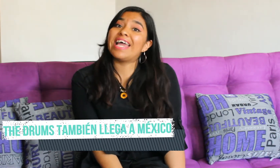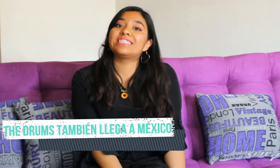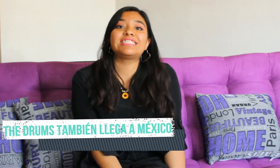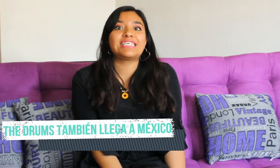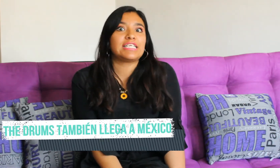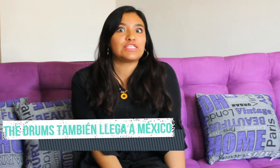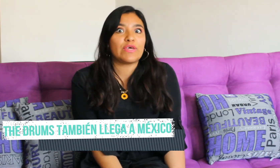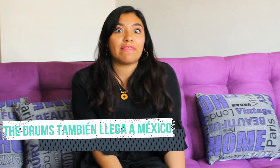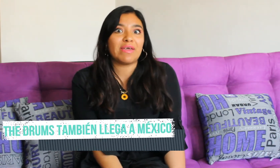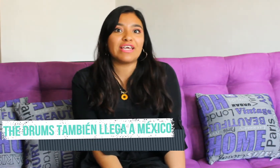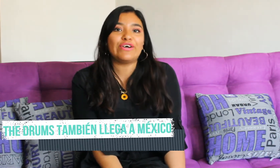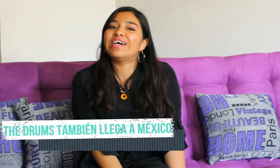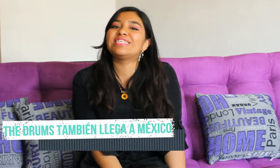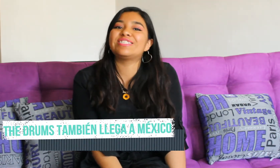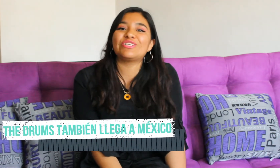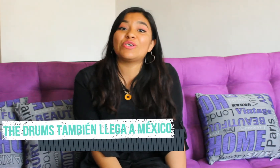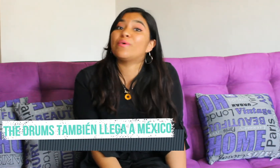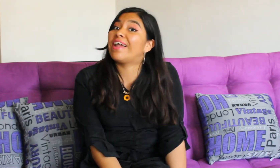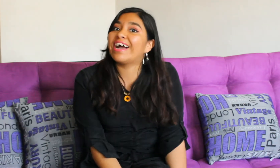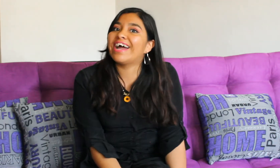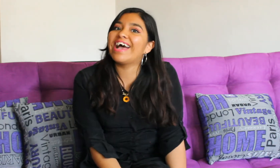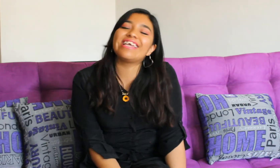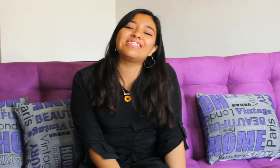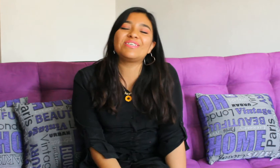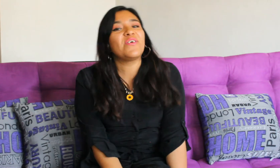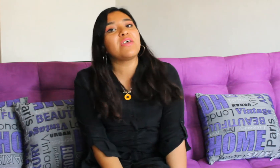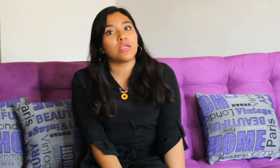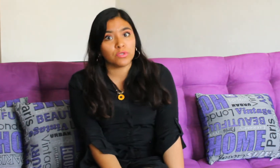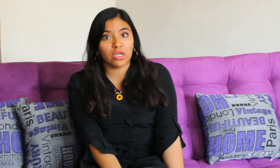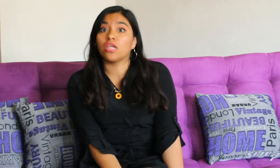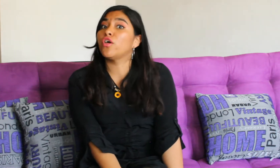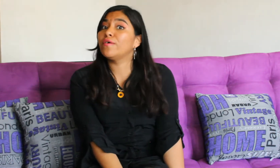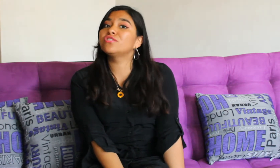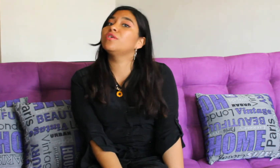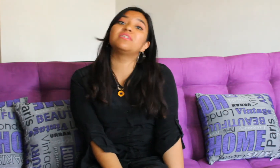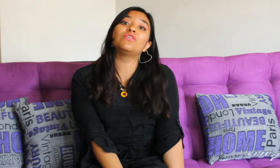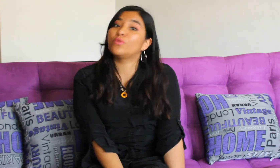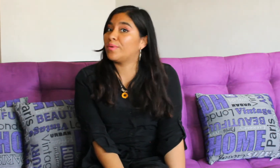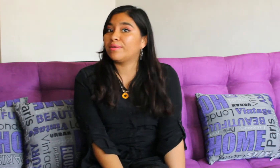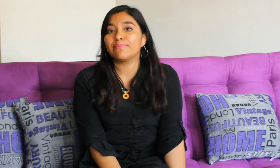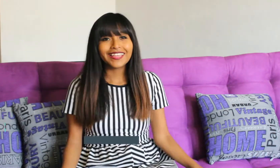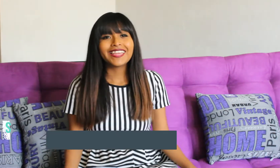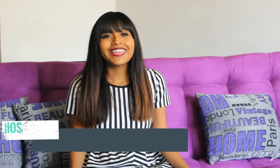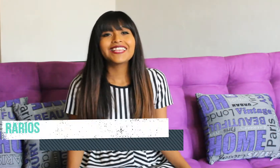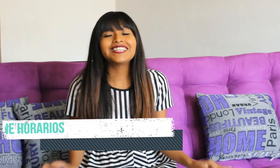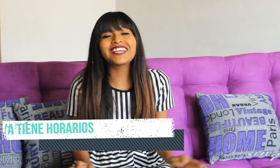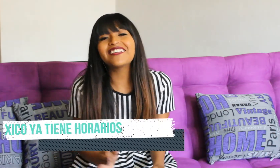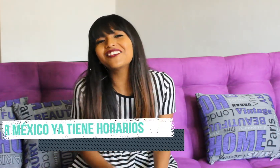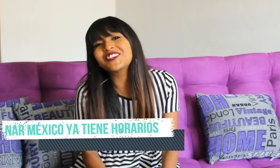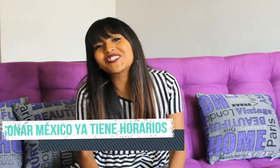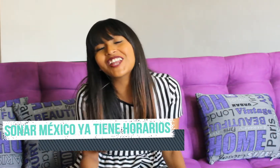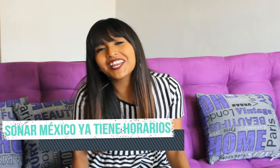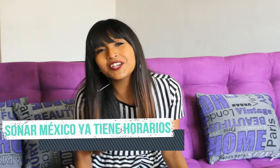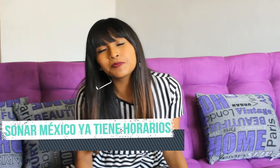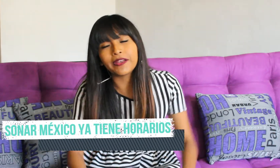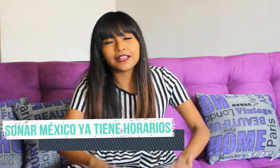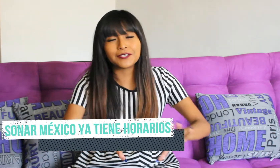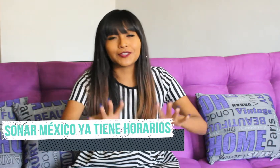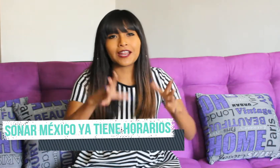el 16 en la Ciudad de México, el 18 en Guadalajara y el 19 en Monterrey, todo esto el mes de octubre. Ya quedaron los horarios para el Sonar